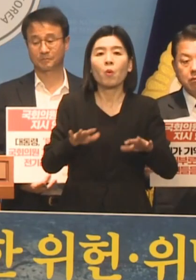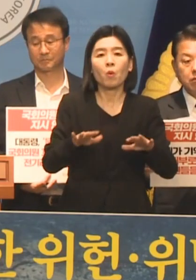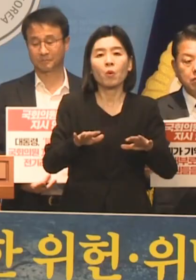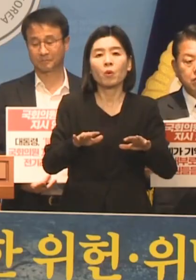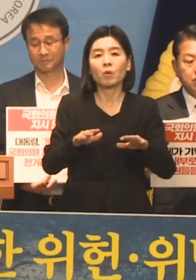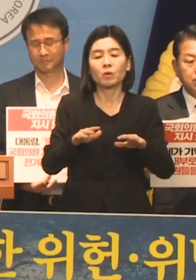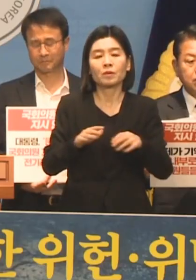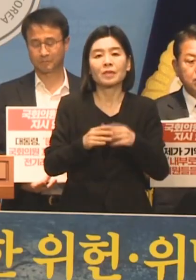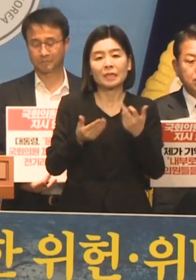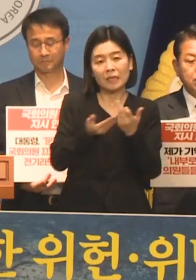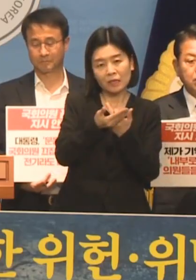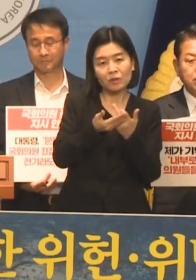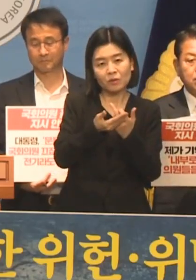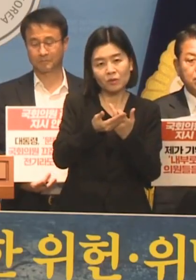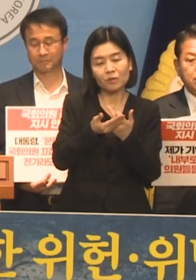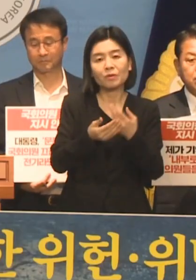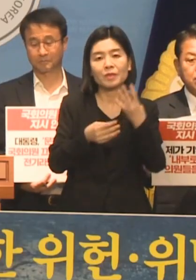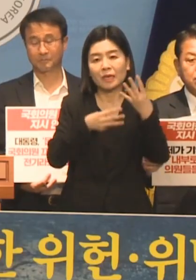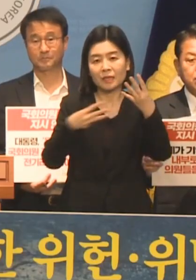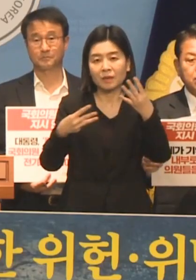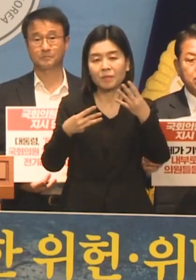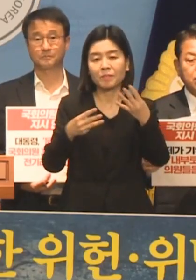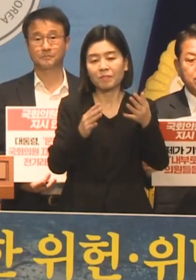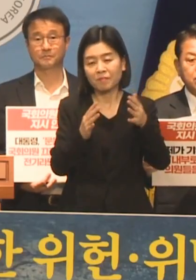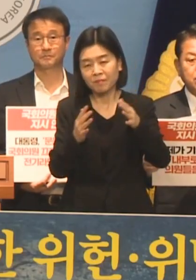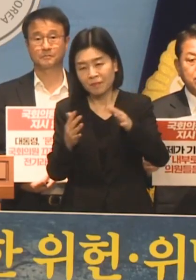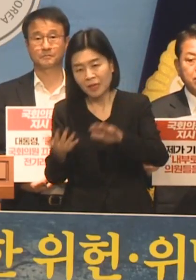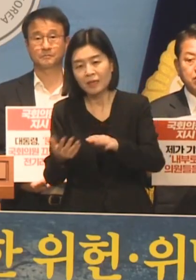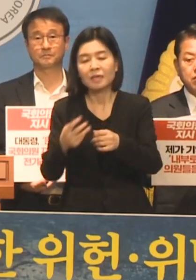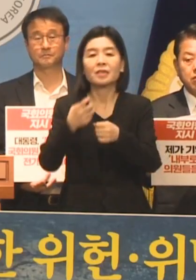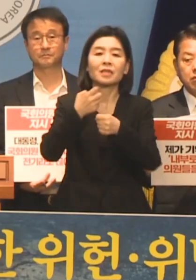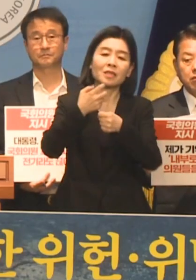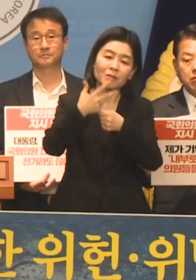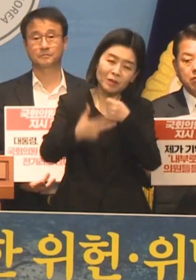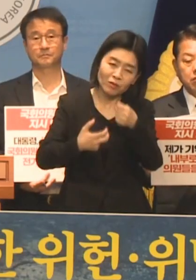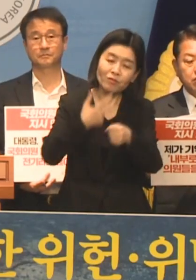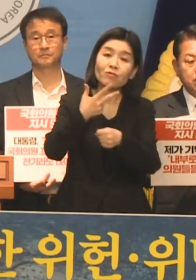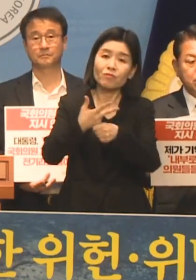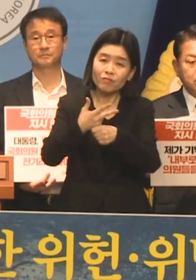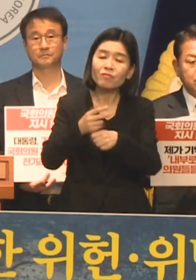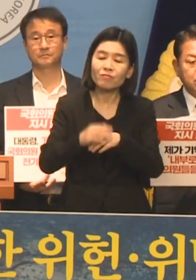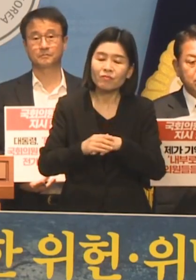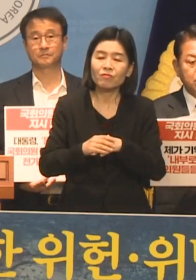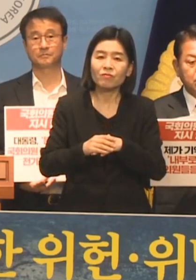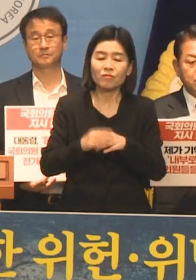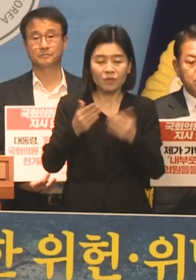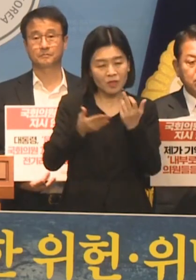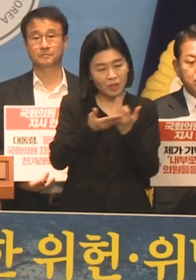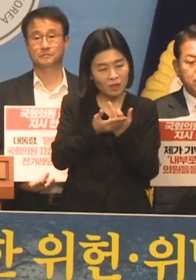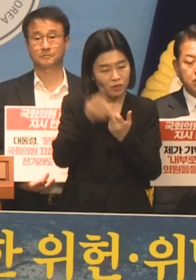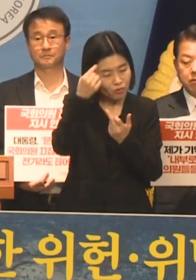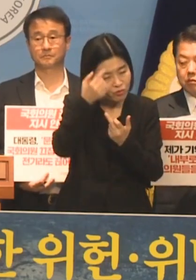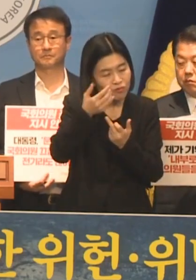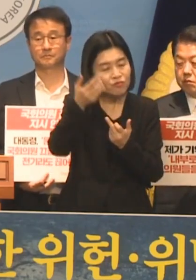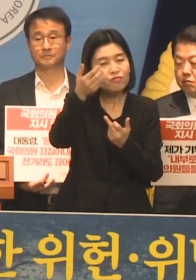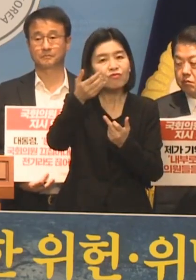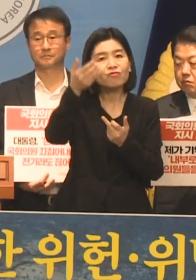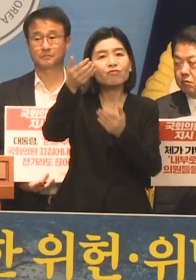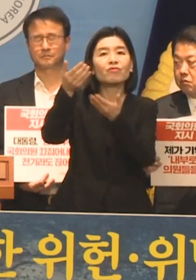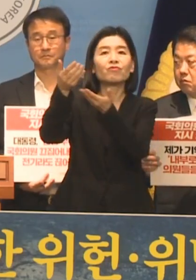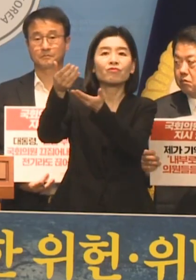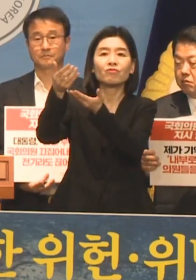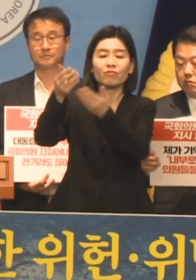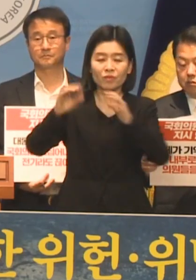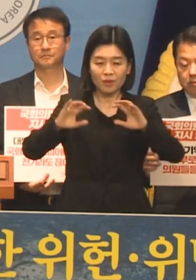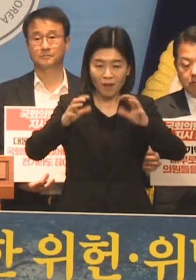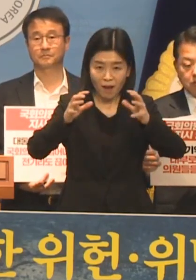있다는 것은 제주 영령들께서 이 나라를 다시 정상으로